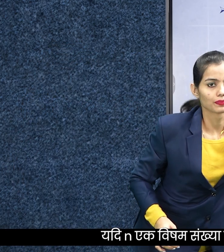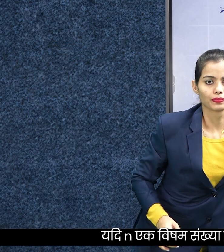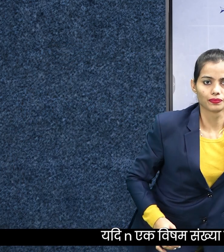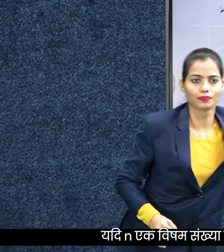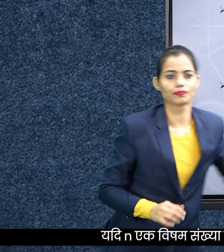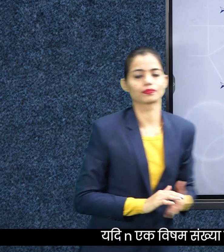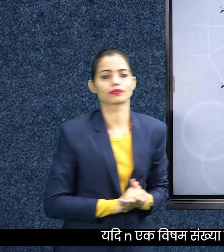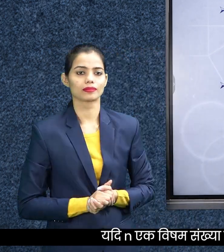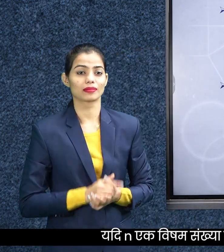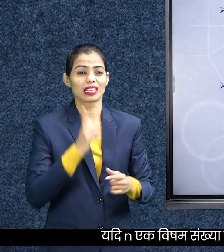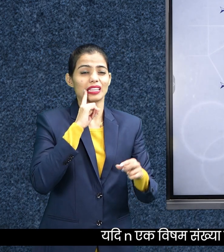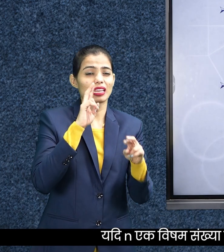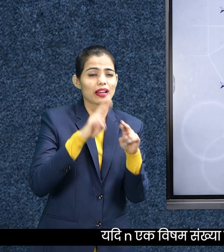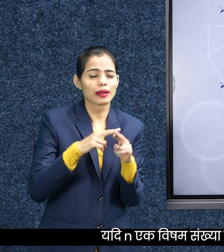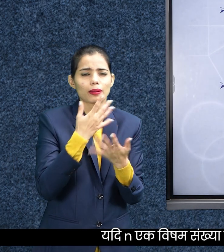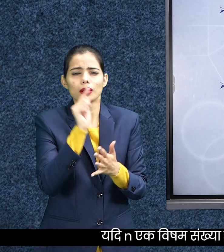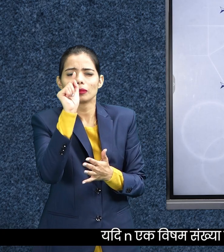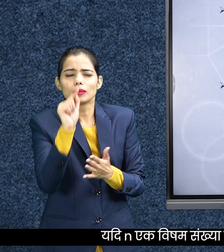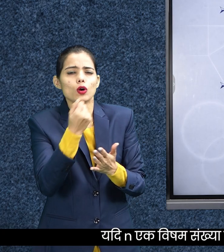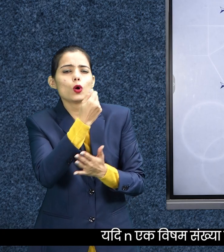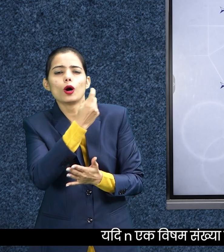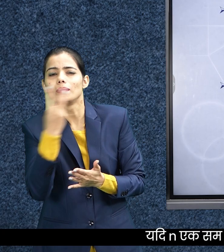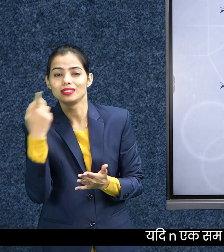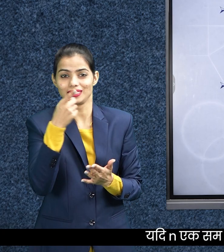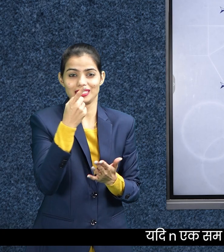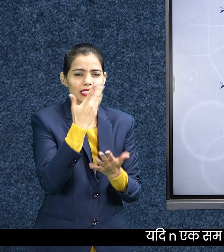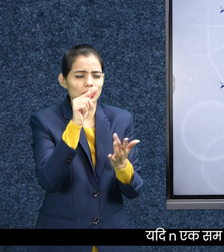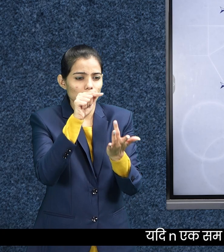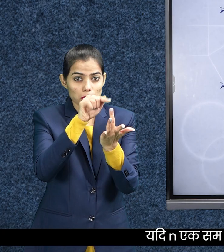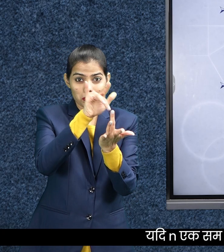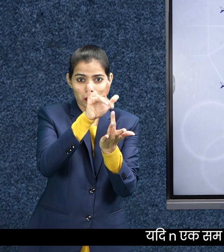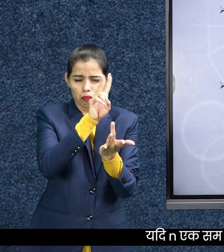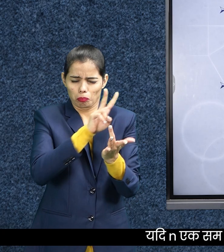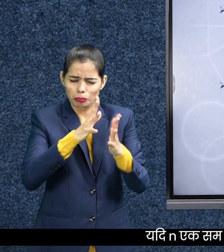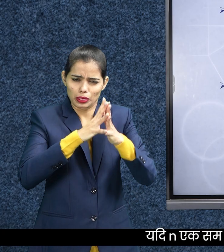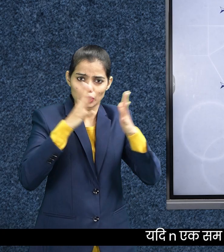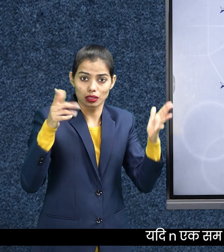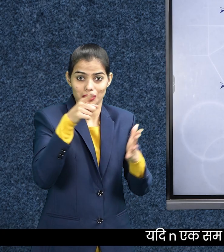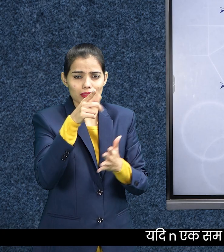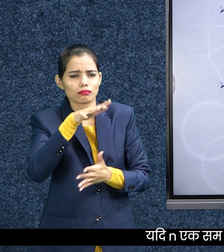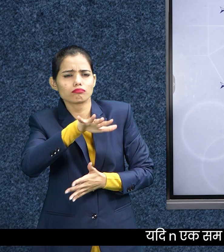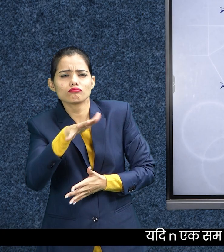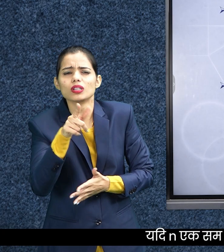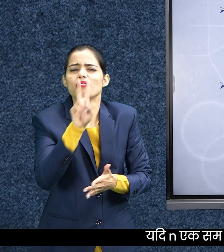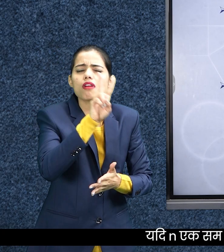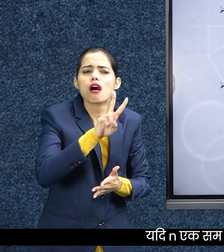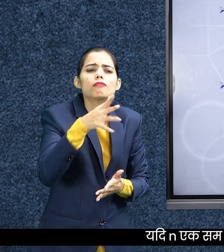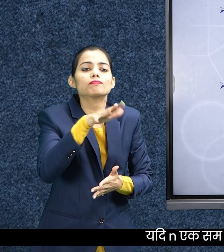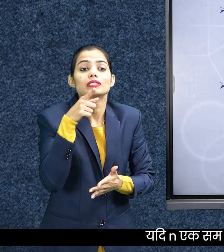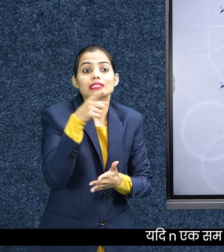n+1/2 th अवलोकन का मान। यदि n एक सम संख्या है तो माध्यिका इज इक्वल्स